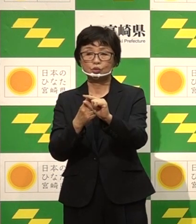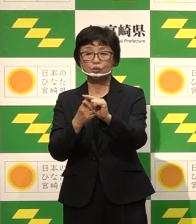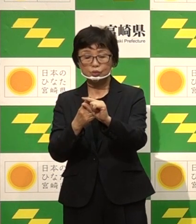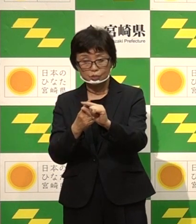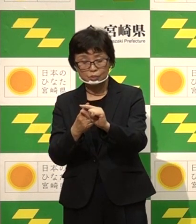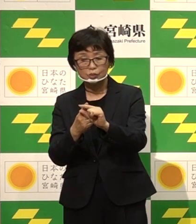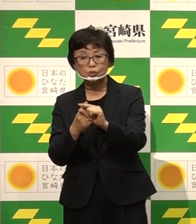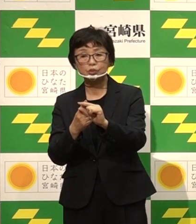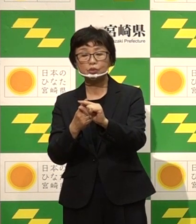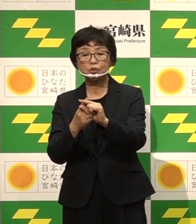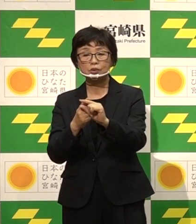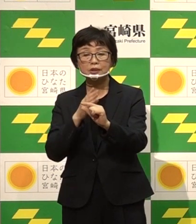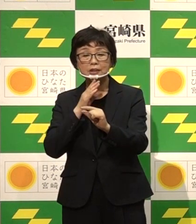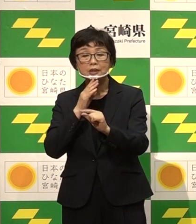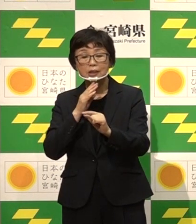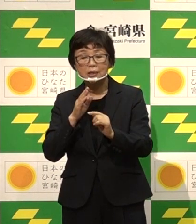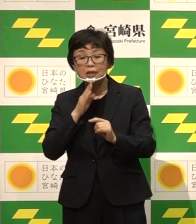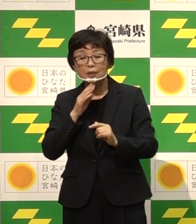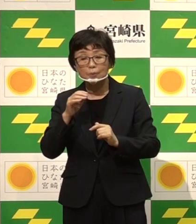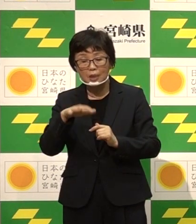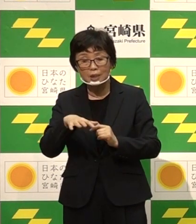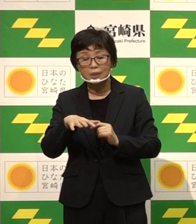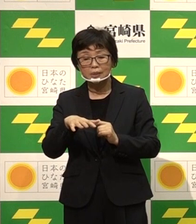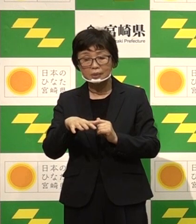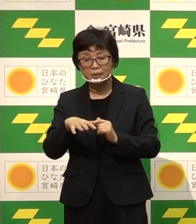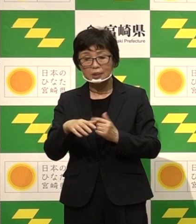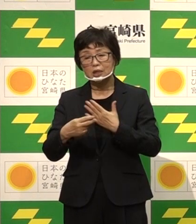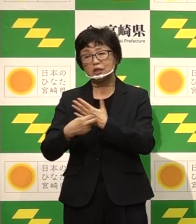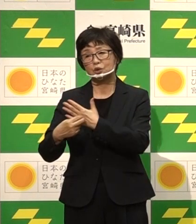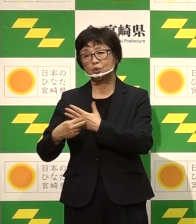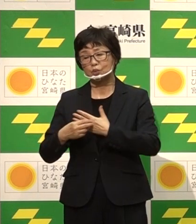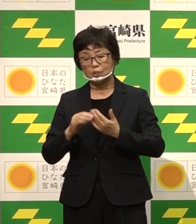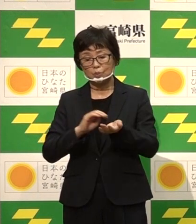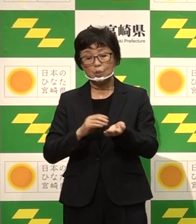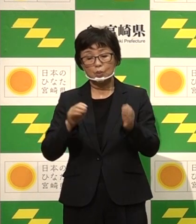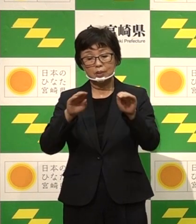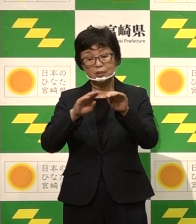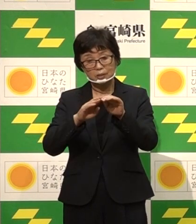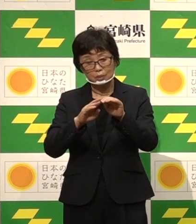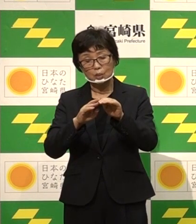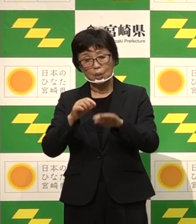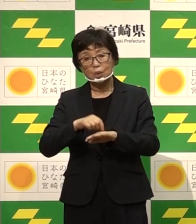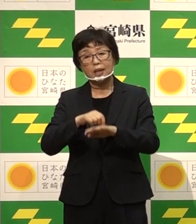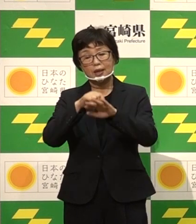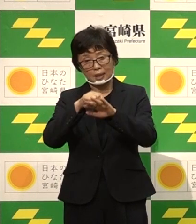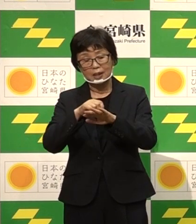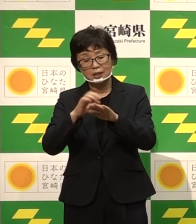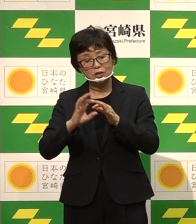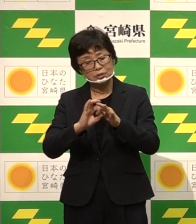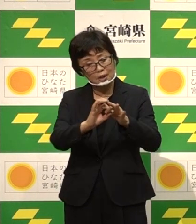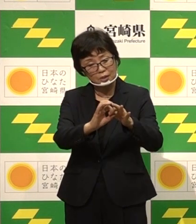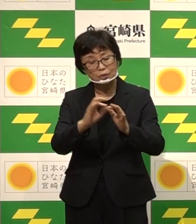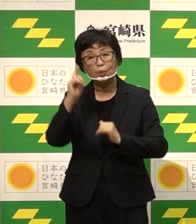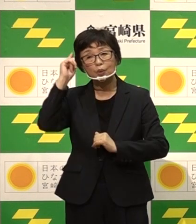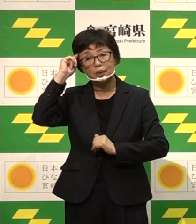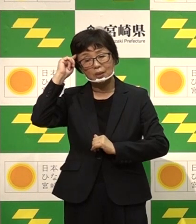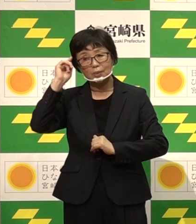って、実際に現場で診療を行われる医療機関の負担軽減にもつながっていくものと考え